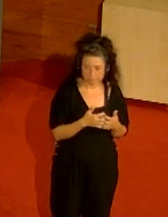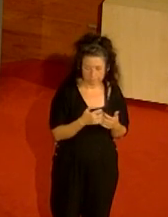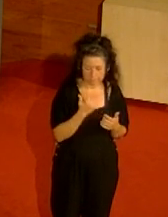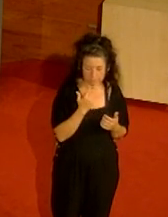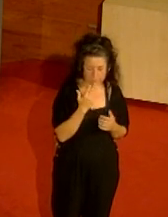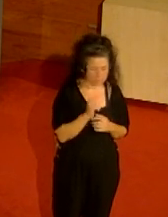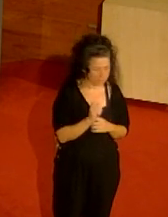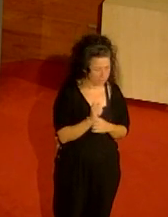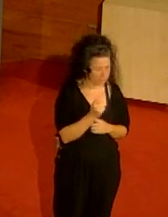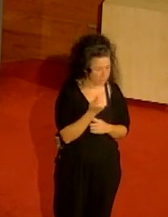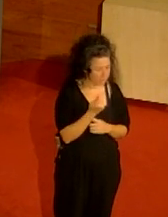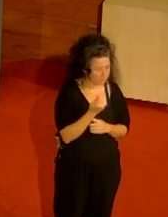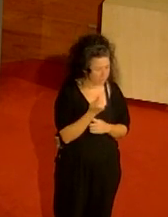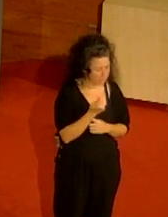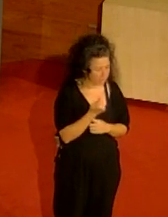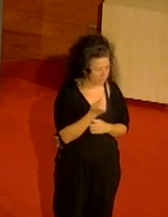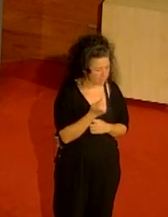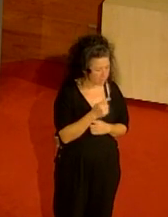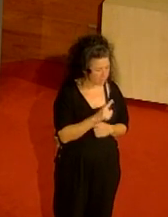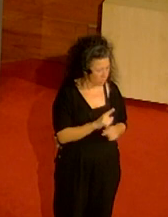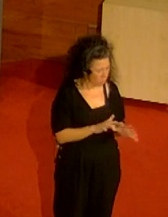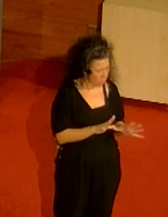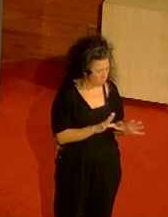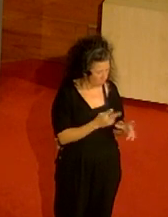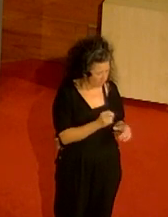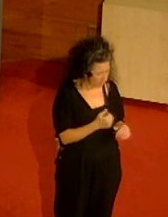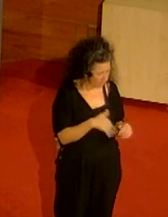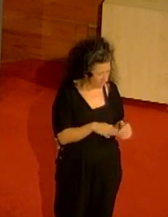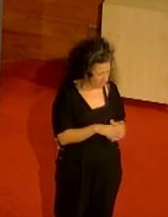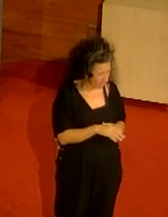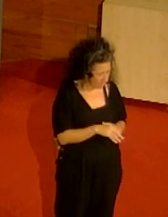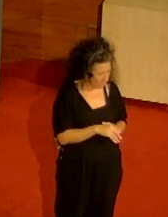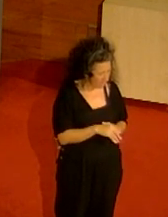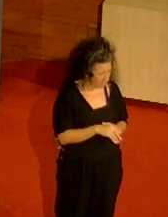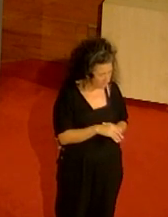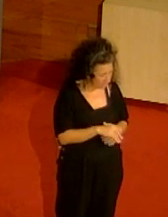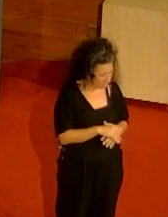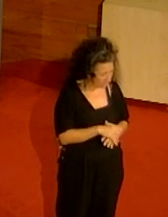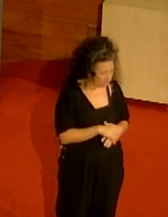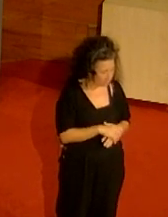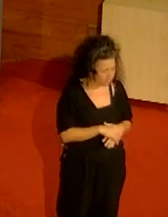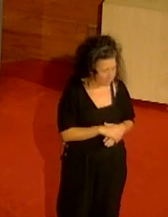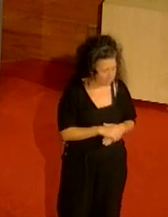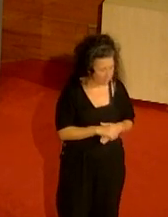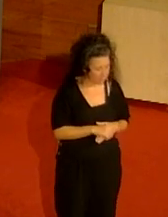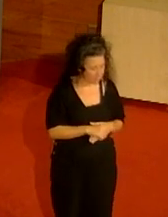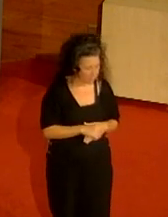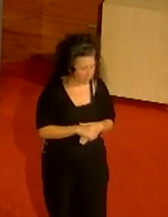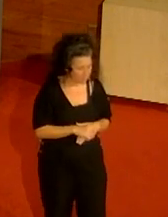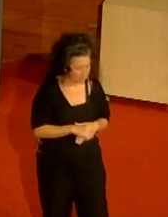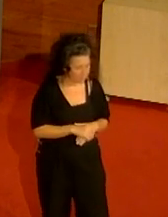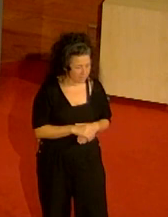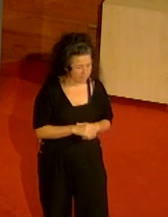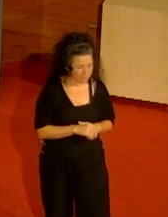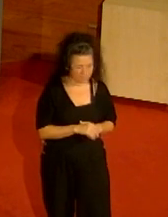porque es un proceso en todo el mundo, en todos los países es realmente digno de